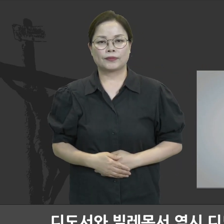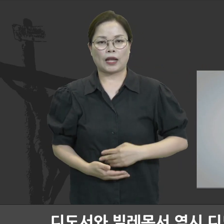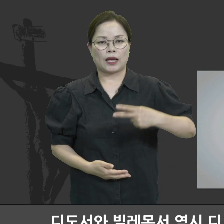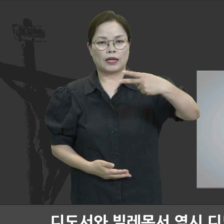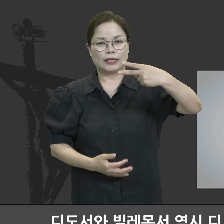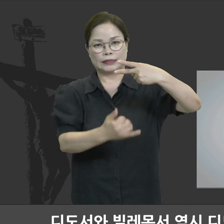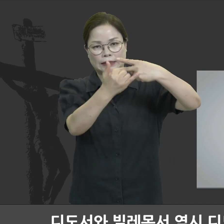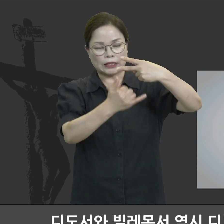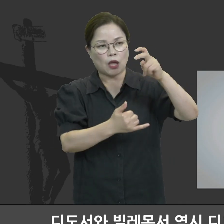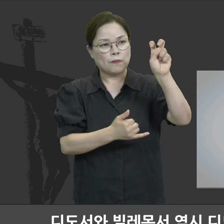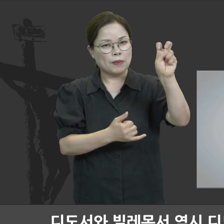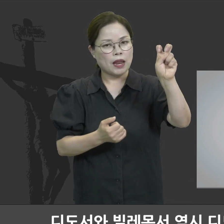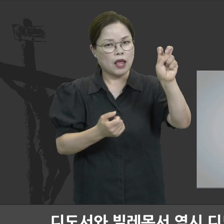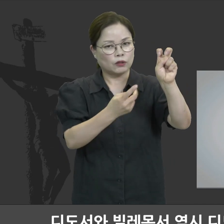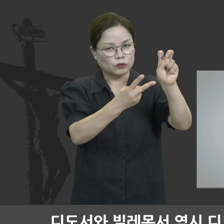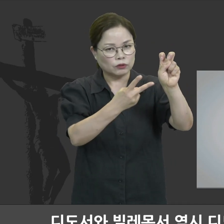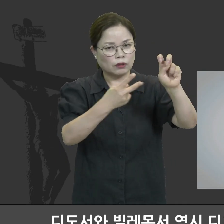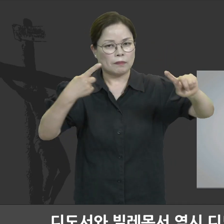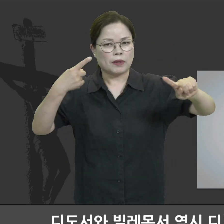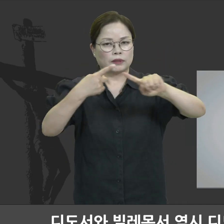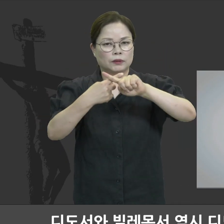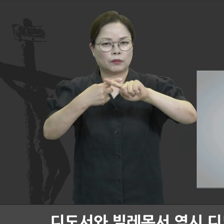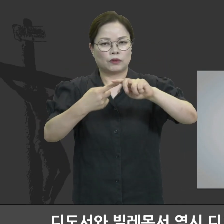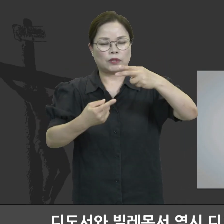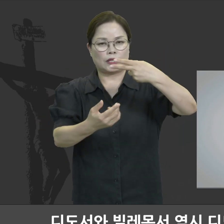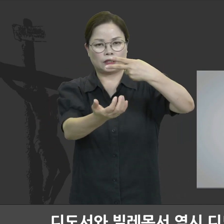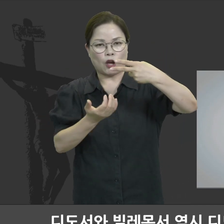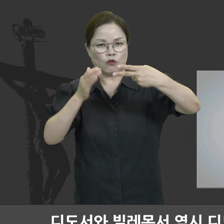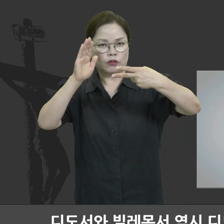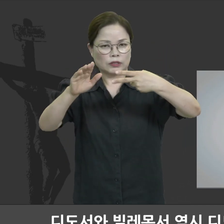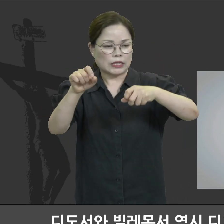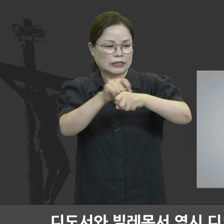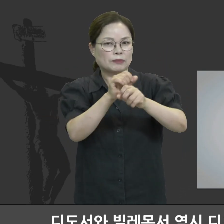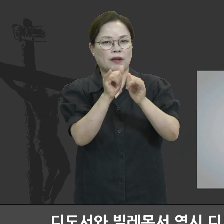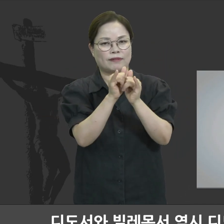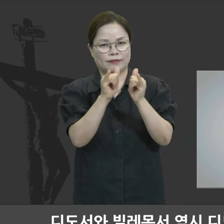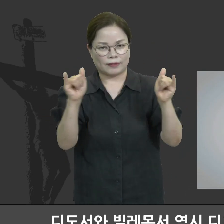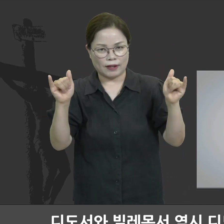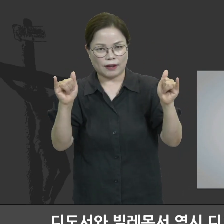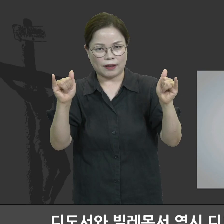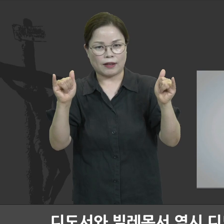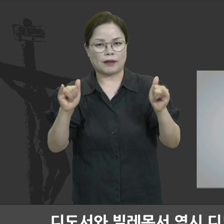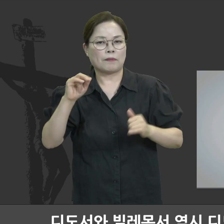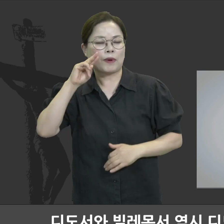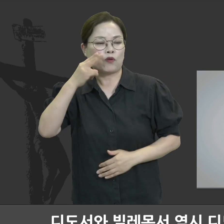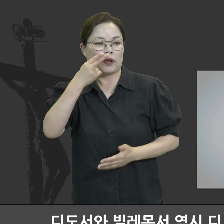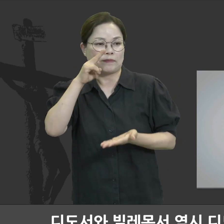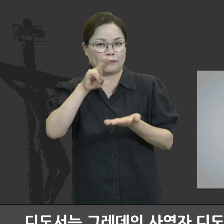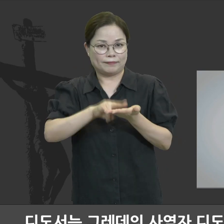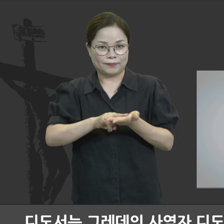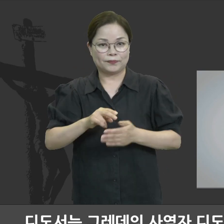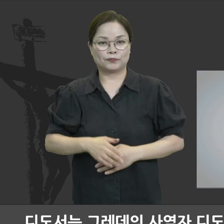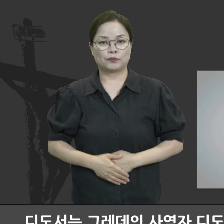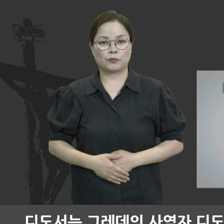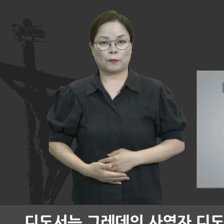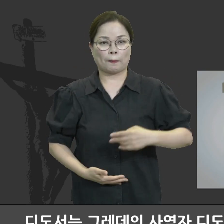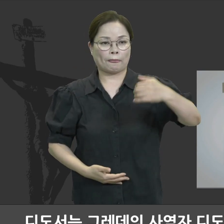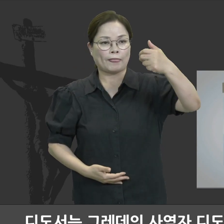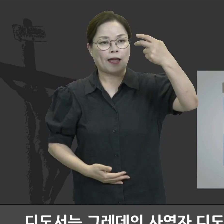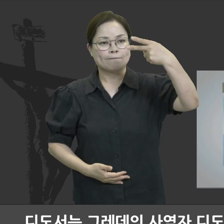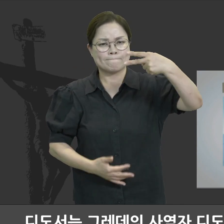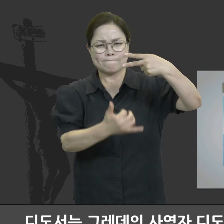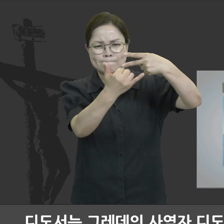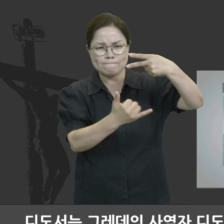디도서와 빌레몬서 역시 디모데 전후서처럼 특정한 사람에게 보낸 바울의 편지입니다.